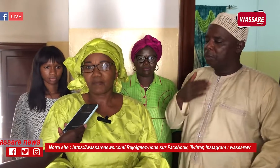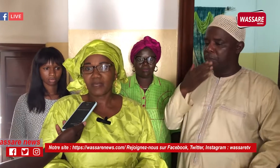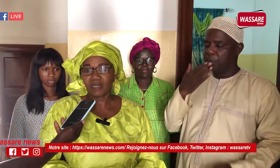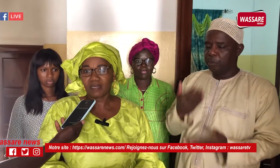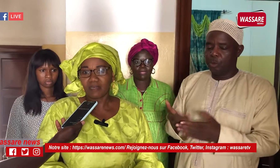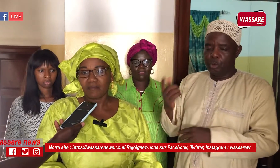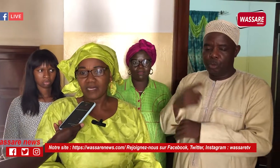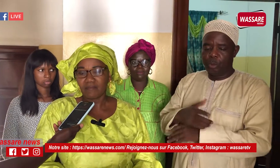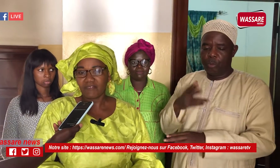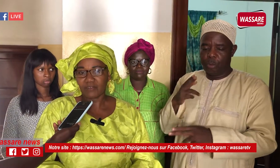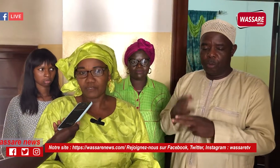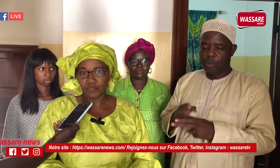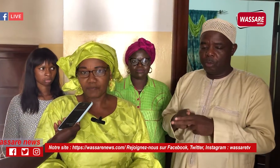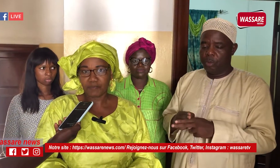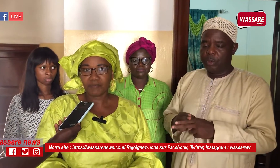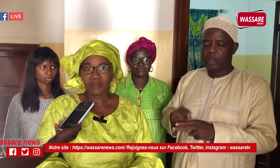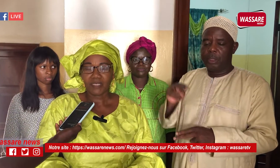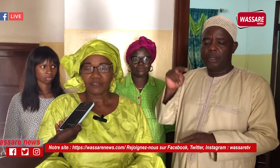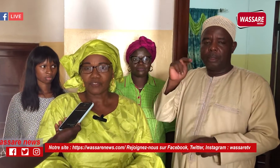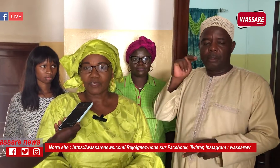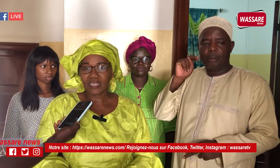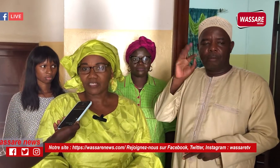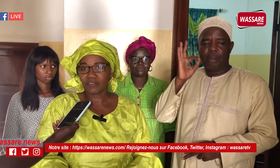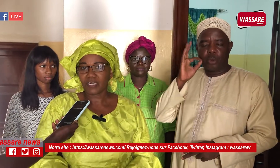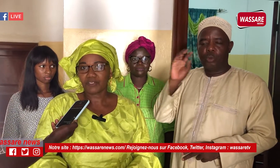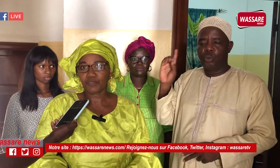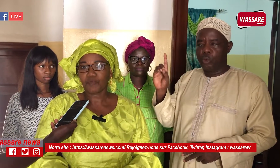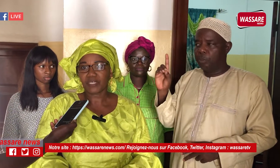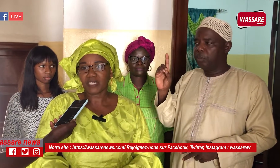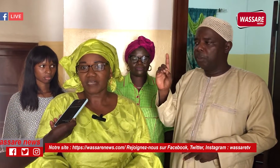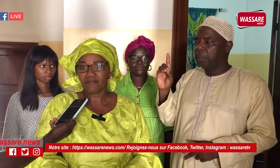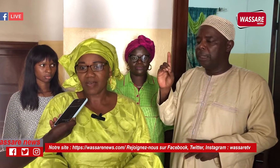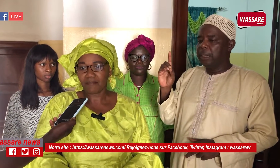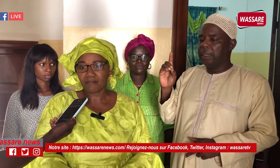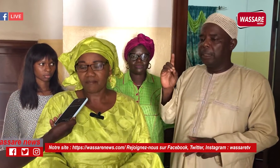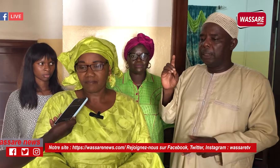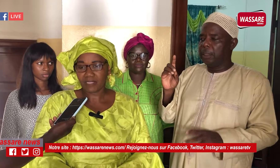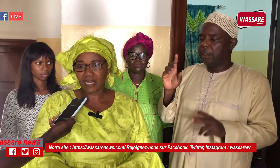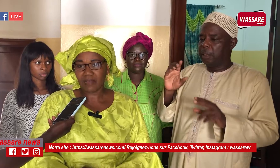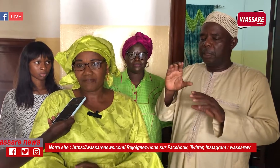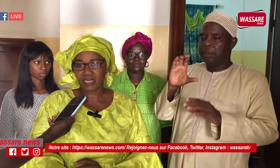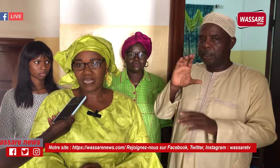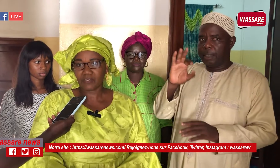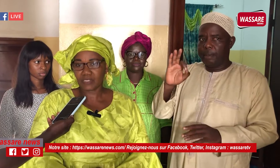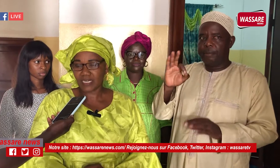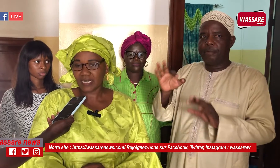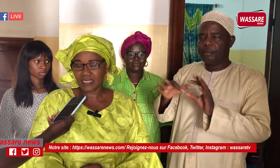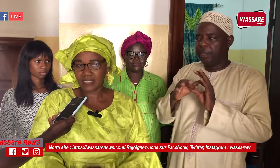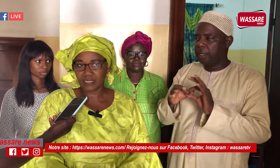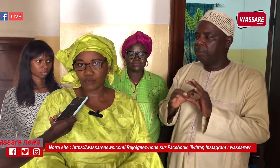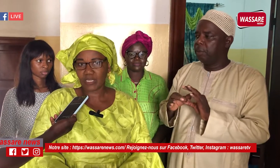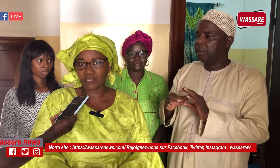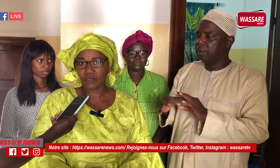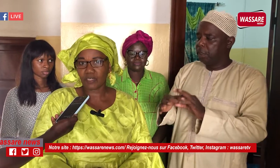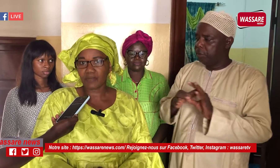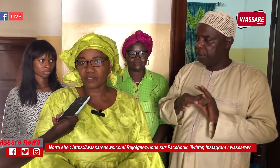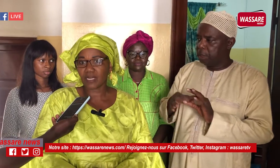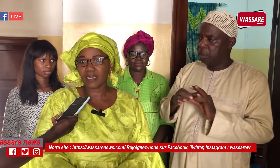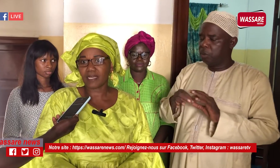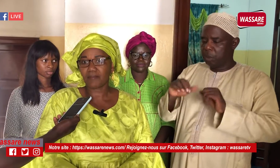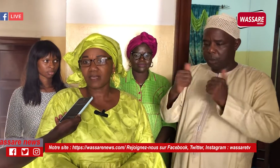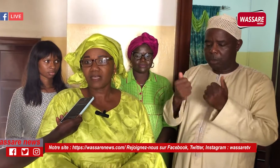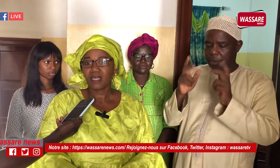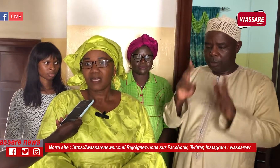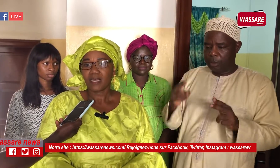Bonjour, je m'appelle Madame Fatou Diop. Je suis la gestionnaire du comité des femmes de la Fédération sénégalaise des associations de